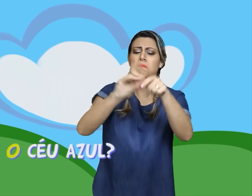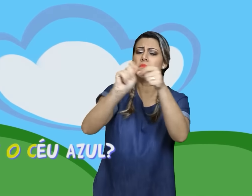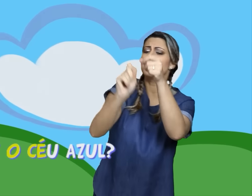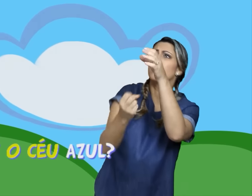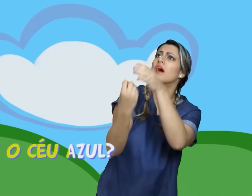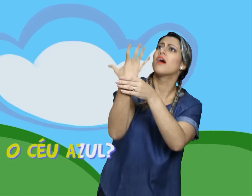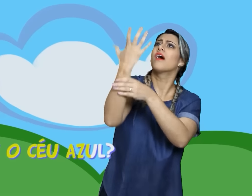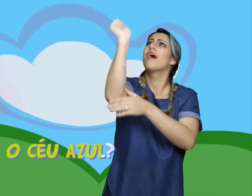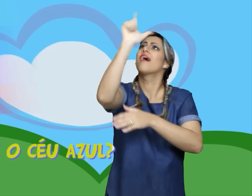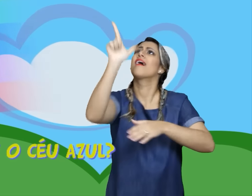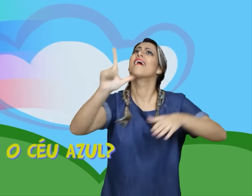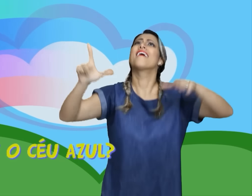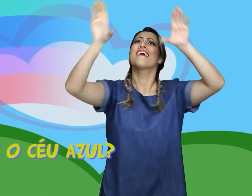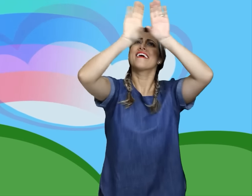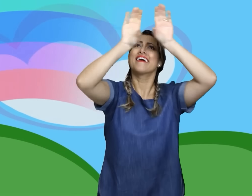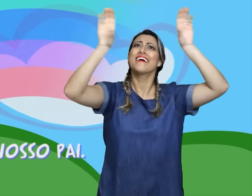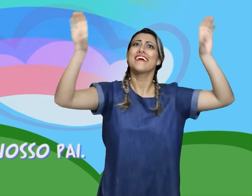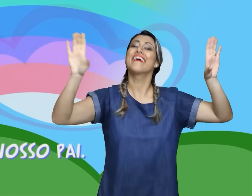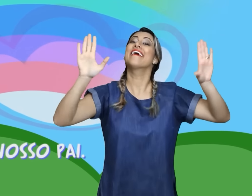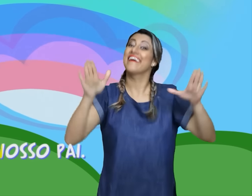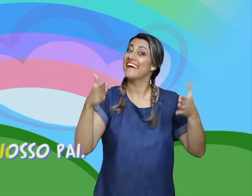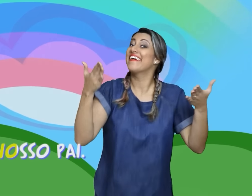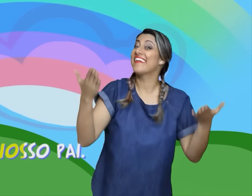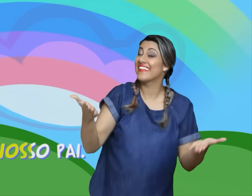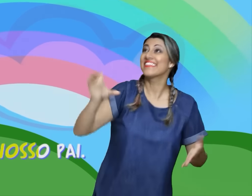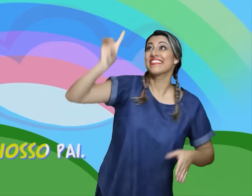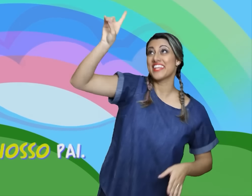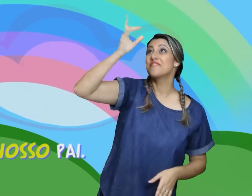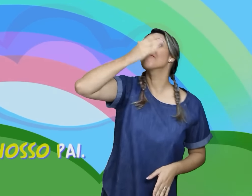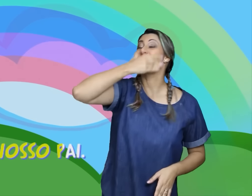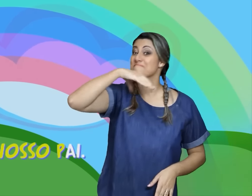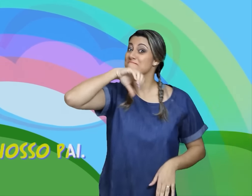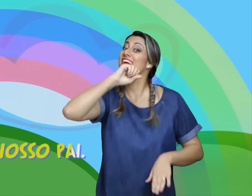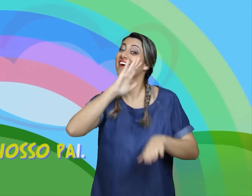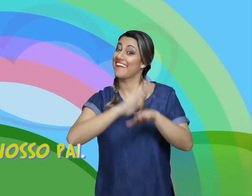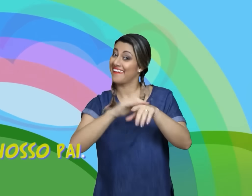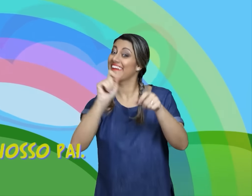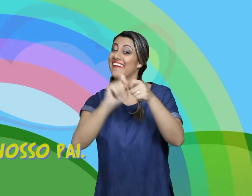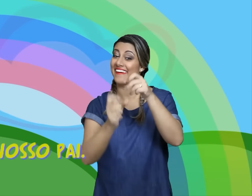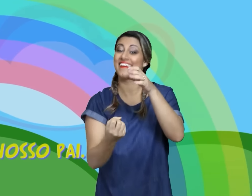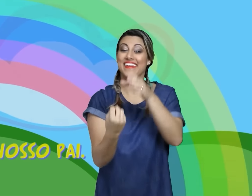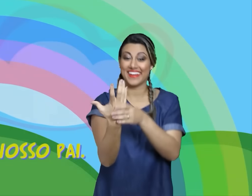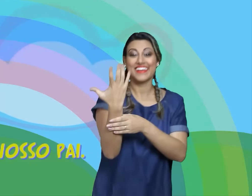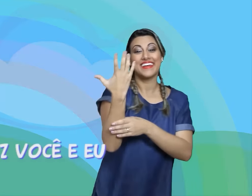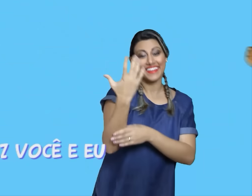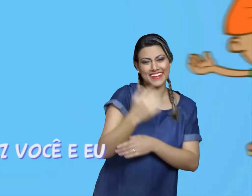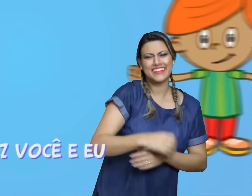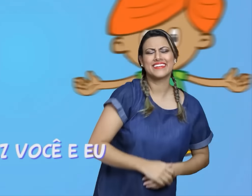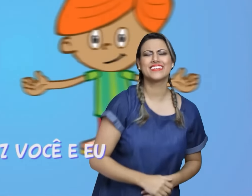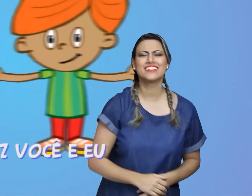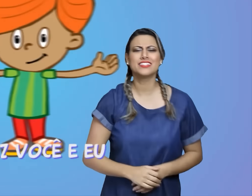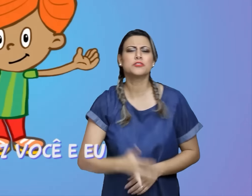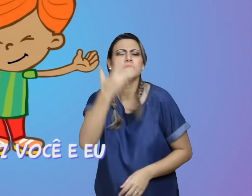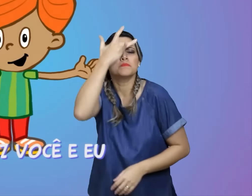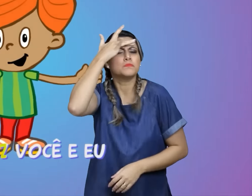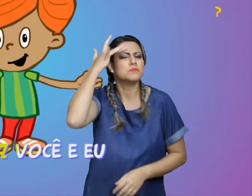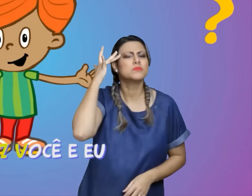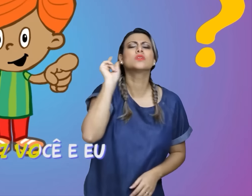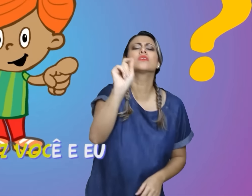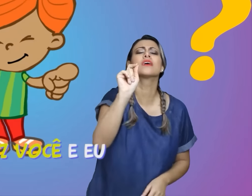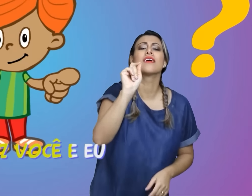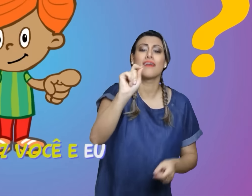fez o céu azul? Deus, nosso Pai. Quem